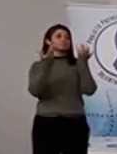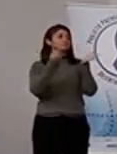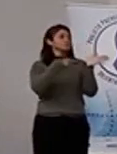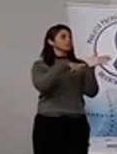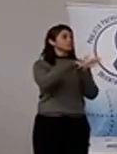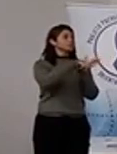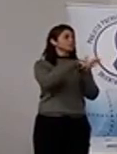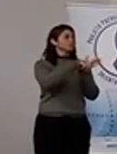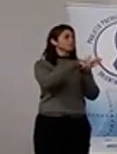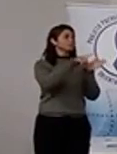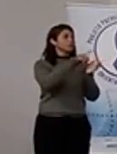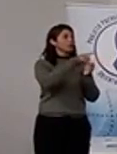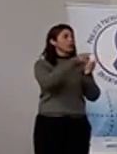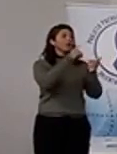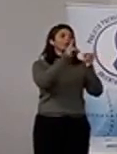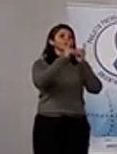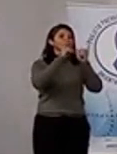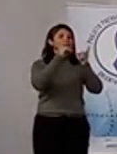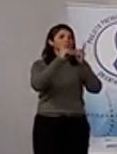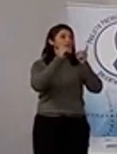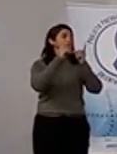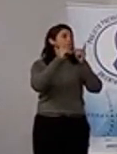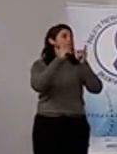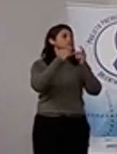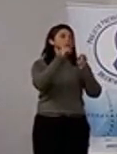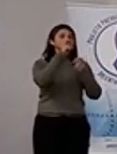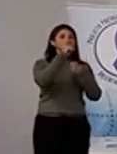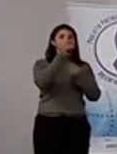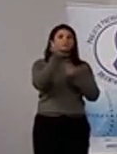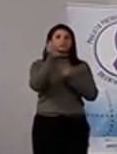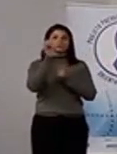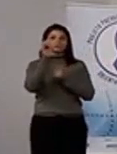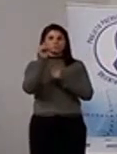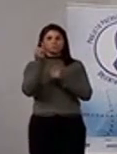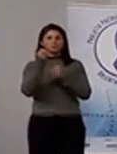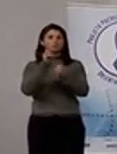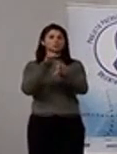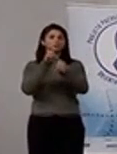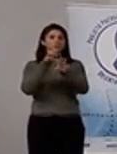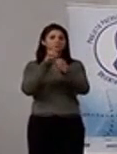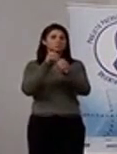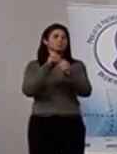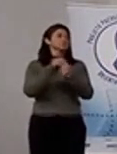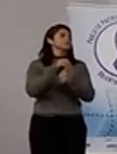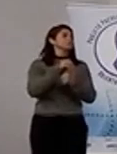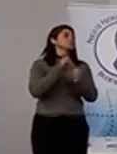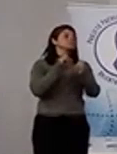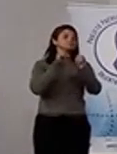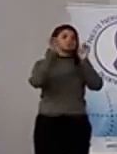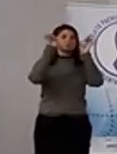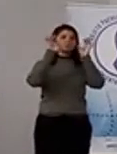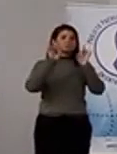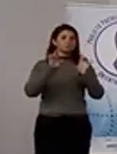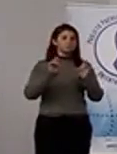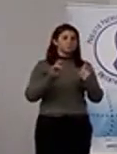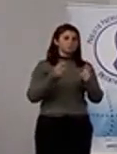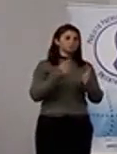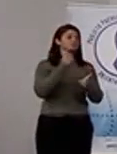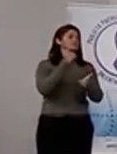atendemos atualmente 560 alunos da educação especial diagnosticados. Destes,